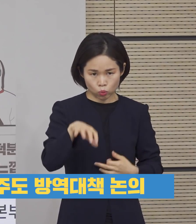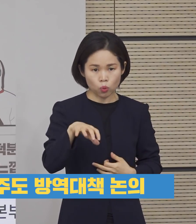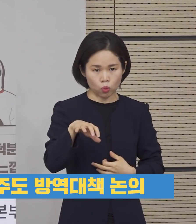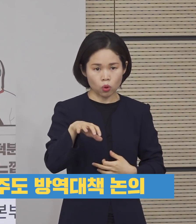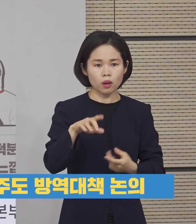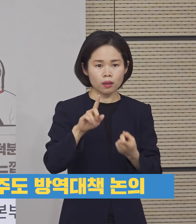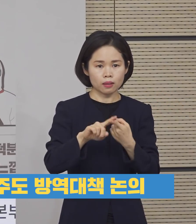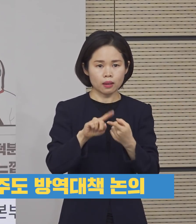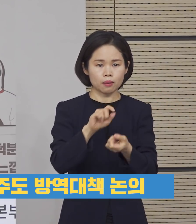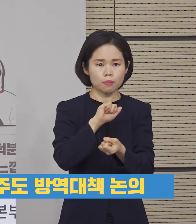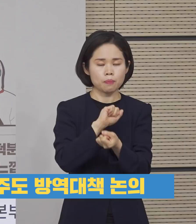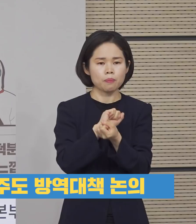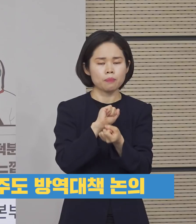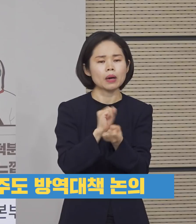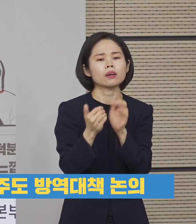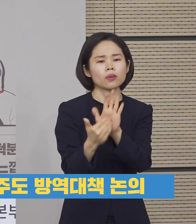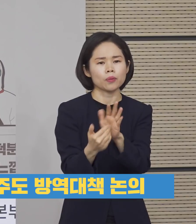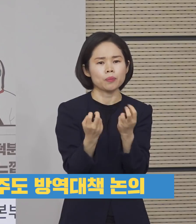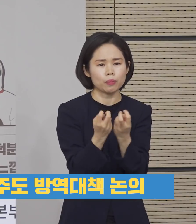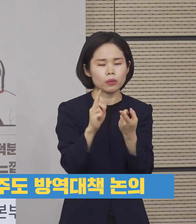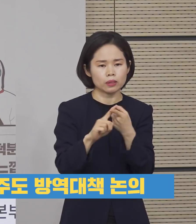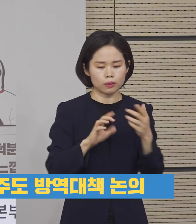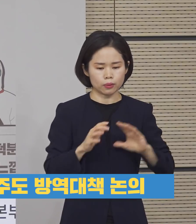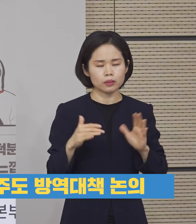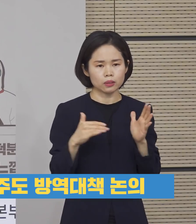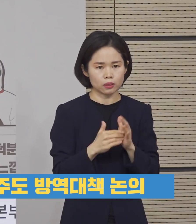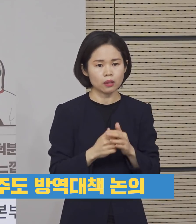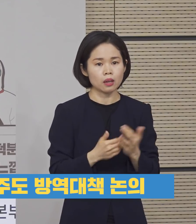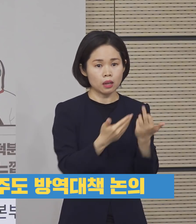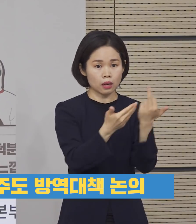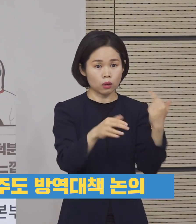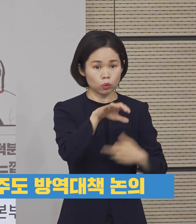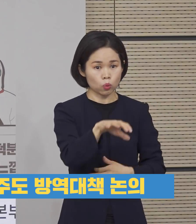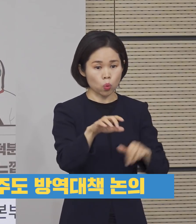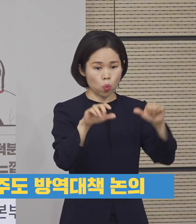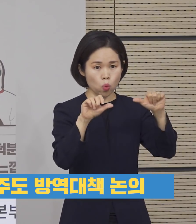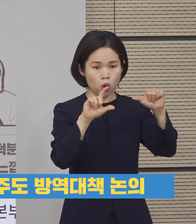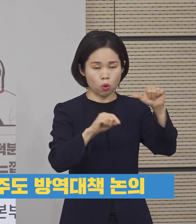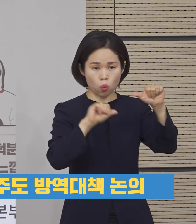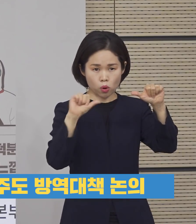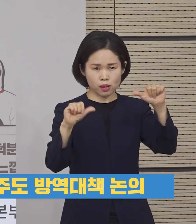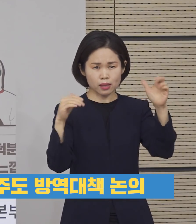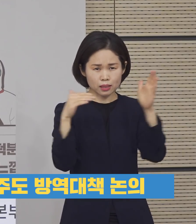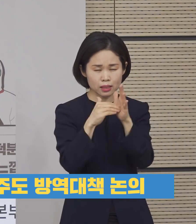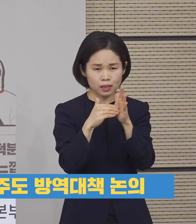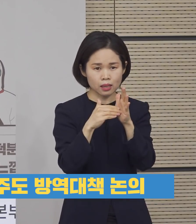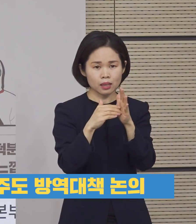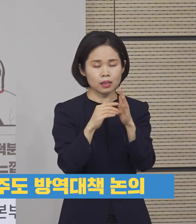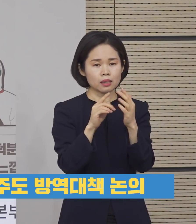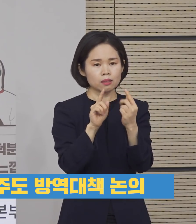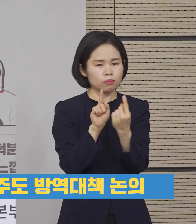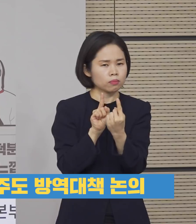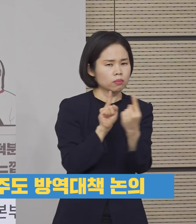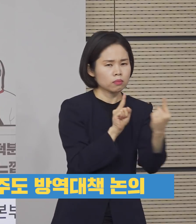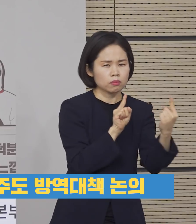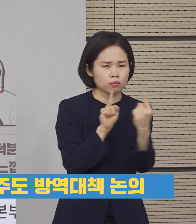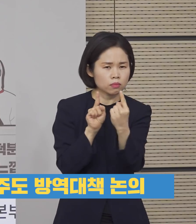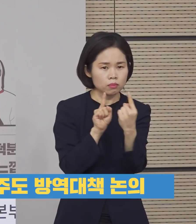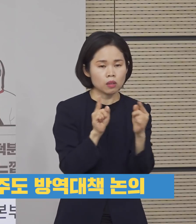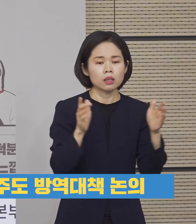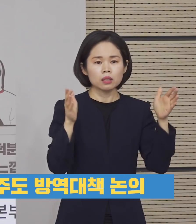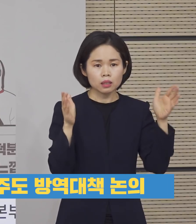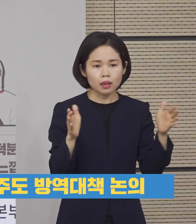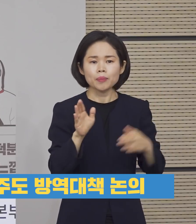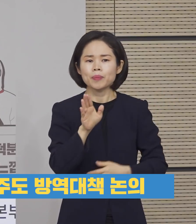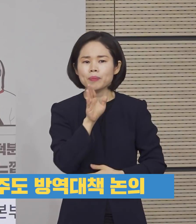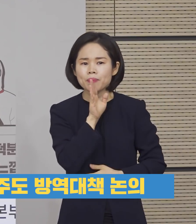제주도의 코로나19 방역 대책에 대한 논의가 있었습니다. 현재 강원도는 5월 5일까지 이어지는